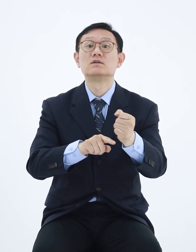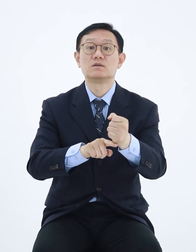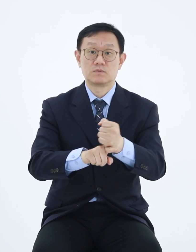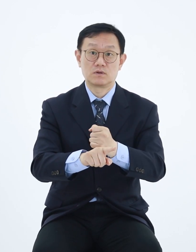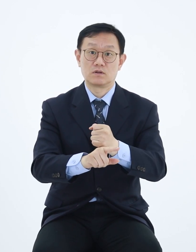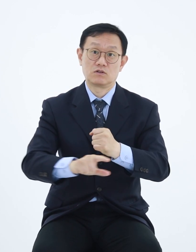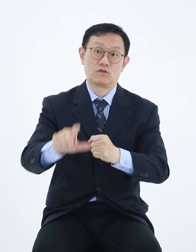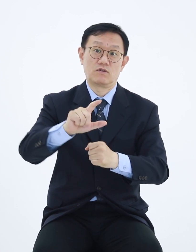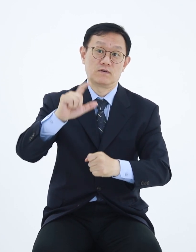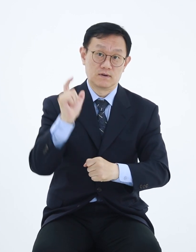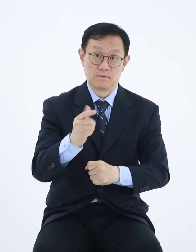더욱 강화될 수 있다.